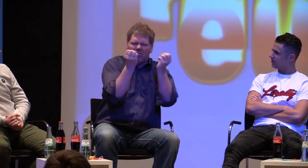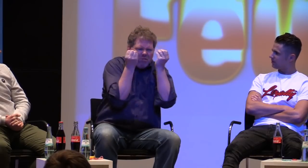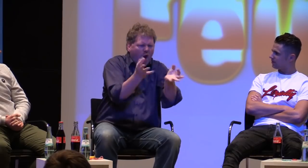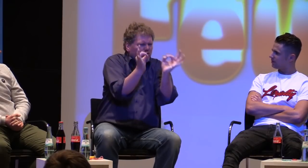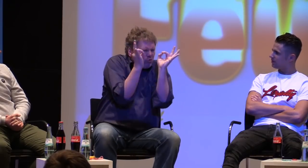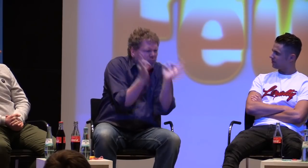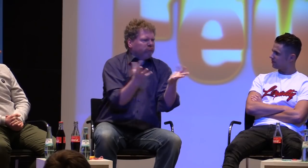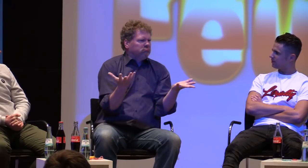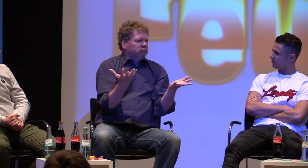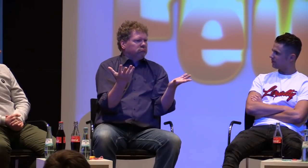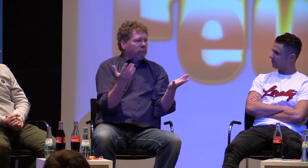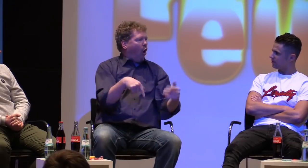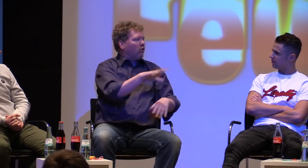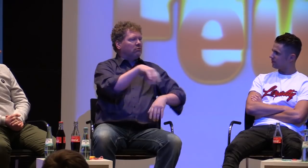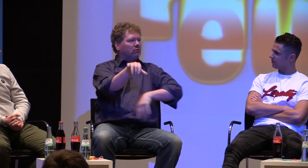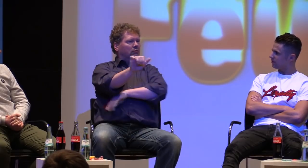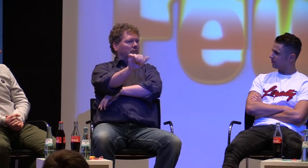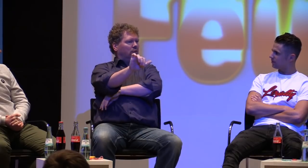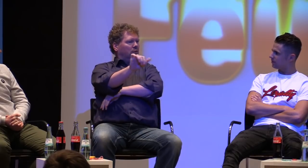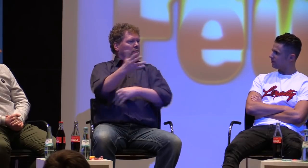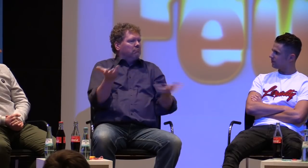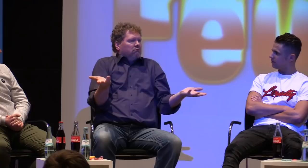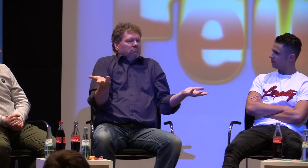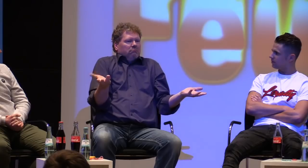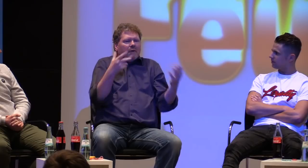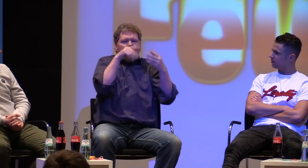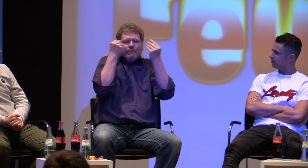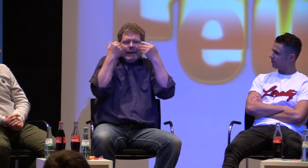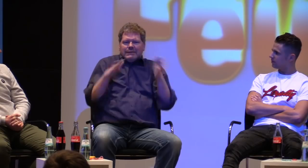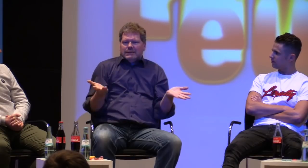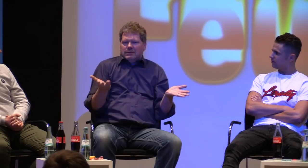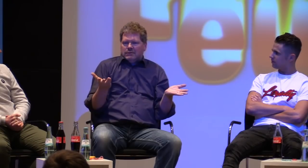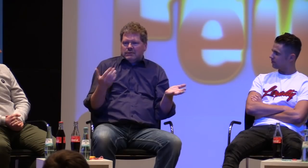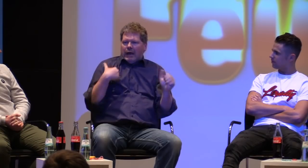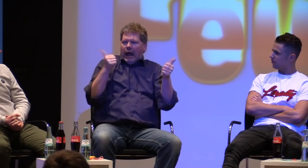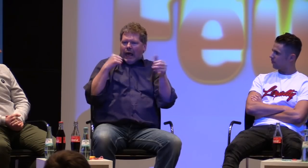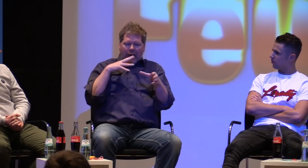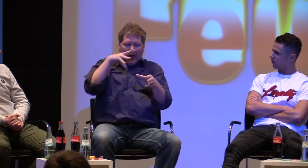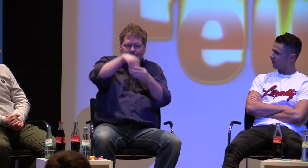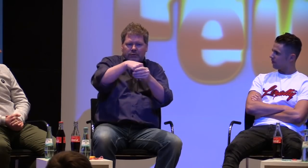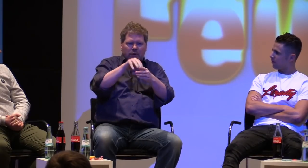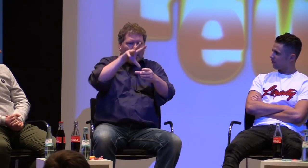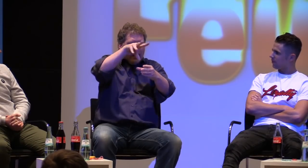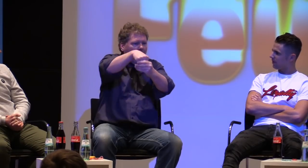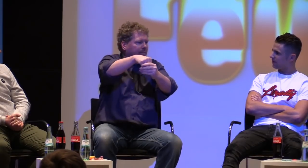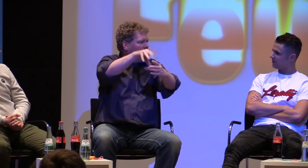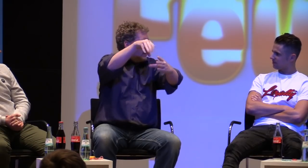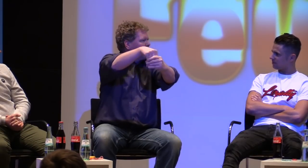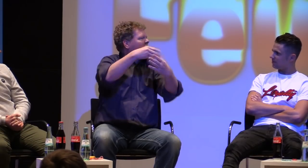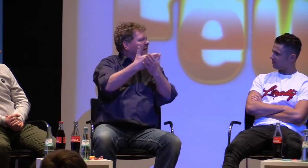für die Umwelt, die vielleicht noch von Hand gestartet werden mussten. Und wenn man sich die Autos heutzutage anschaut, wie